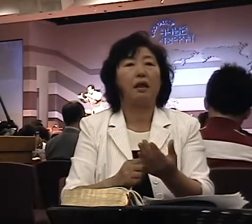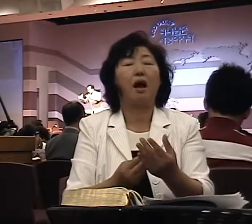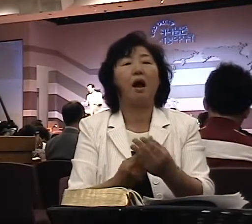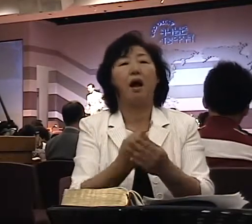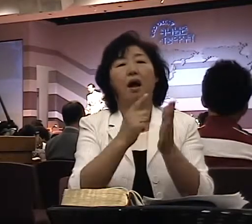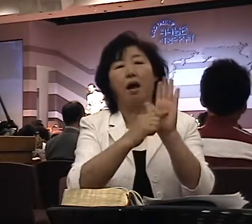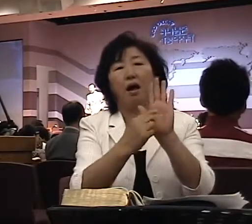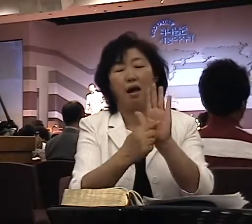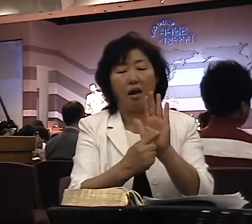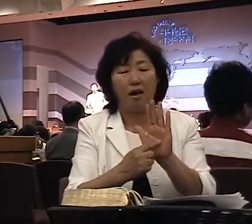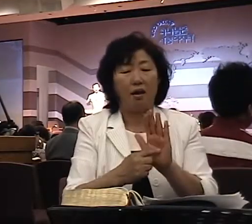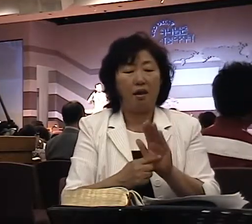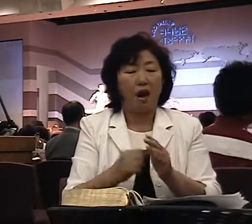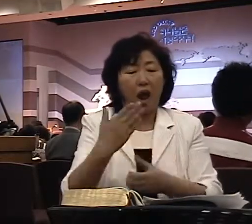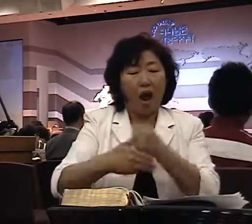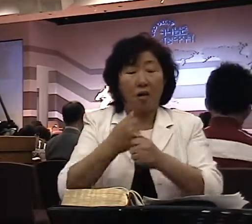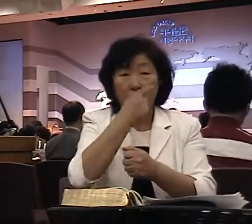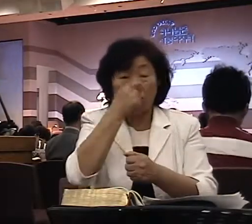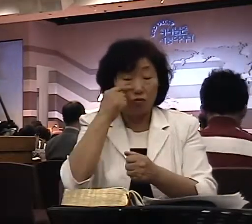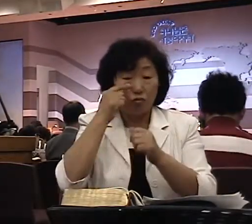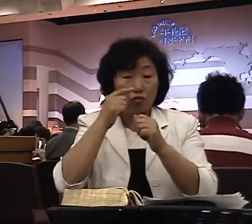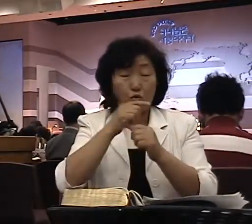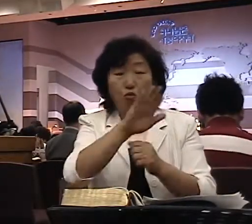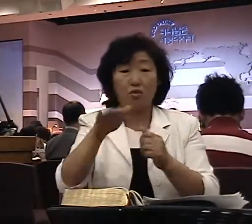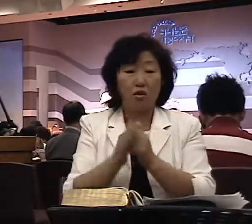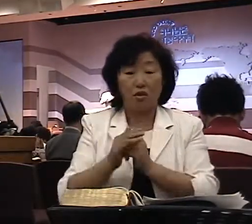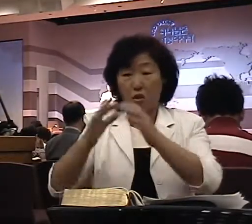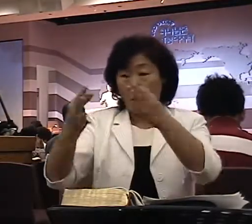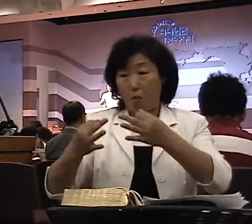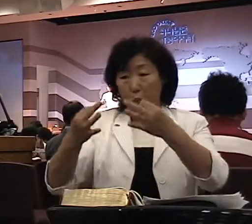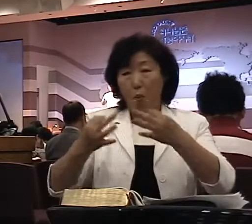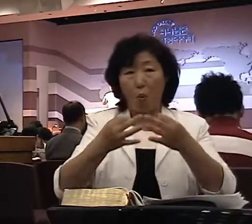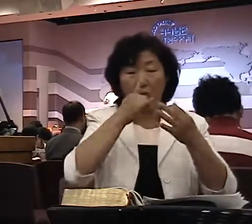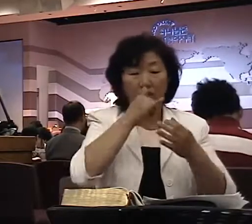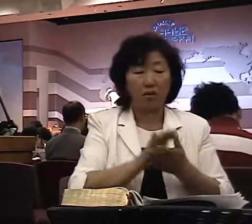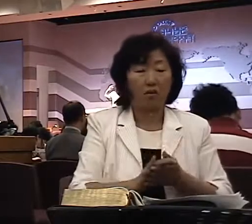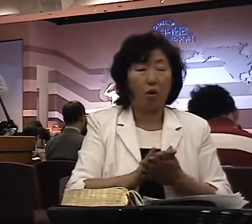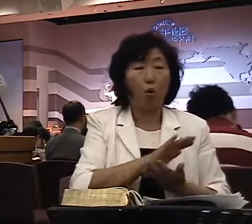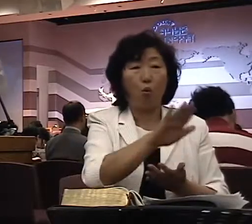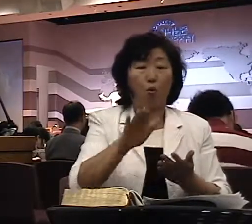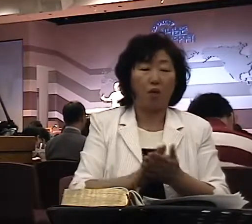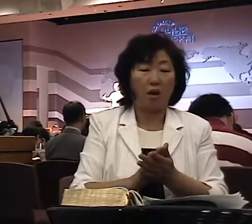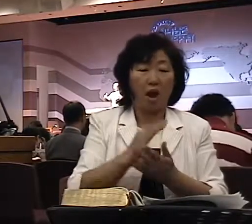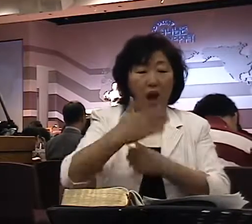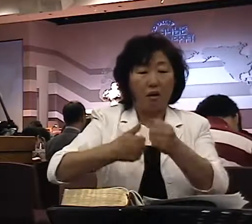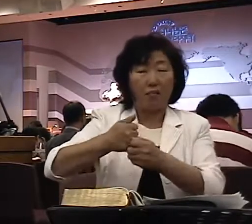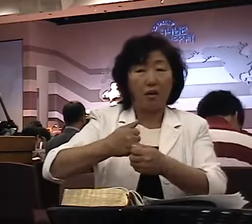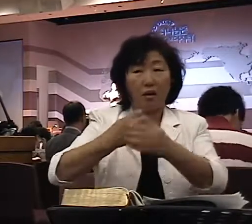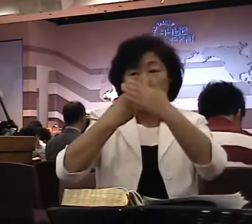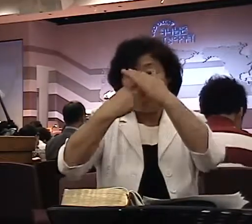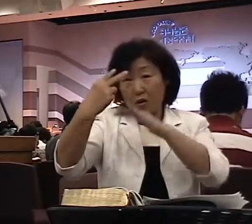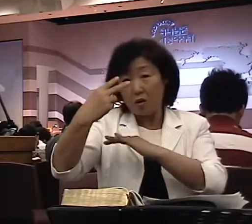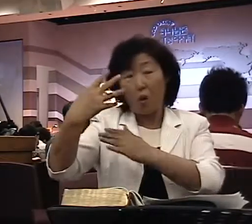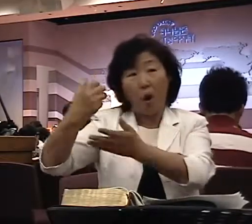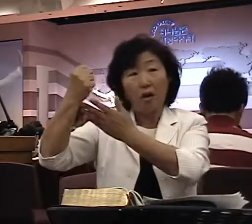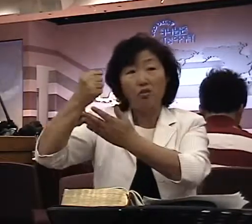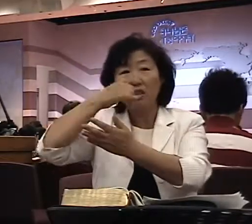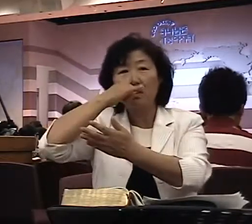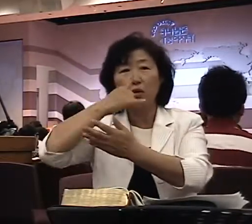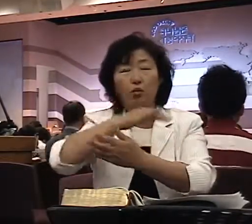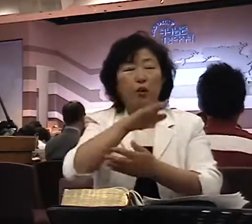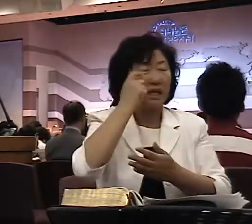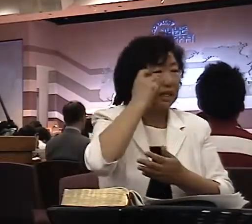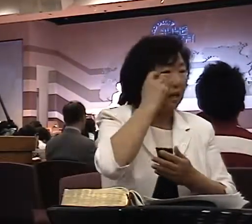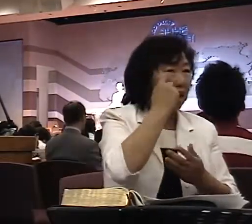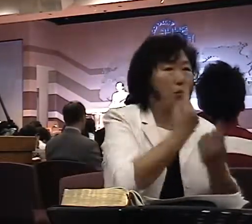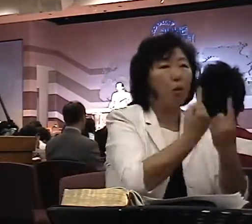우리를 보고 계신, 그리고 하나님께서 우리를 향해 갖고 계시는 비전은 우리의 생각보다, 우리가 보고 있는 것보다 더